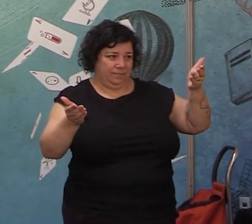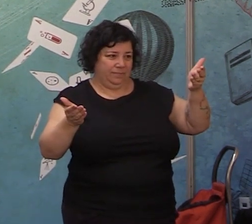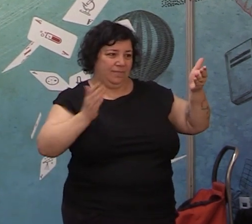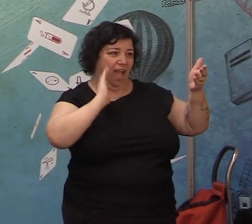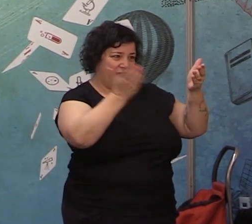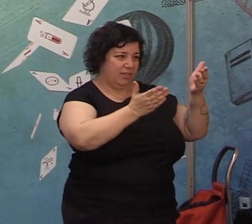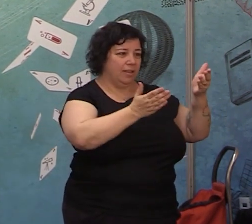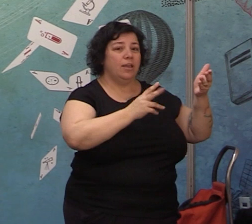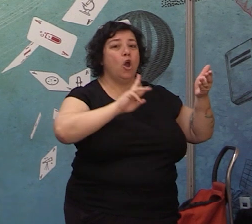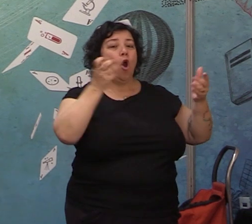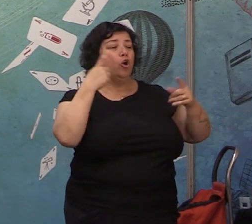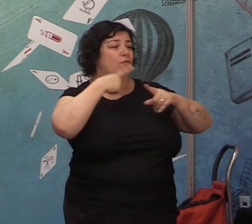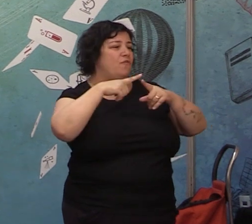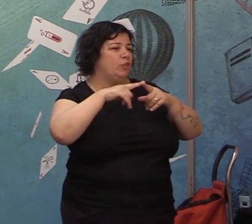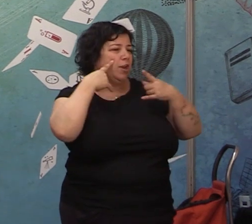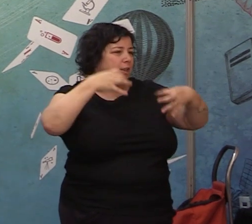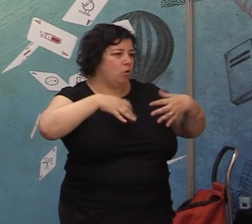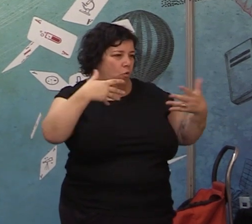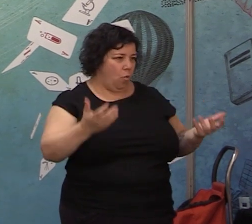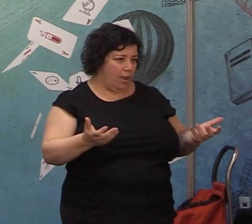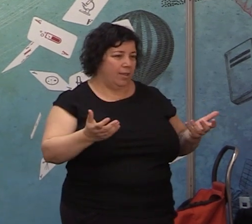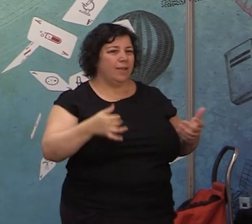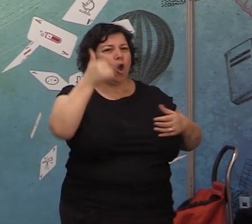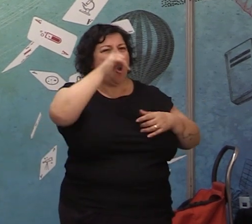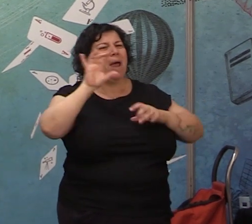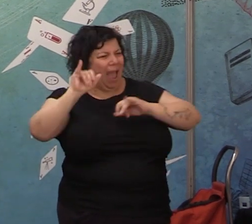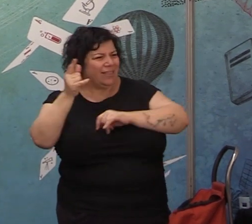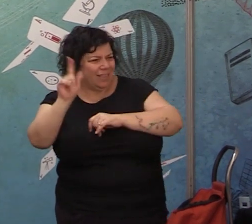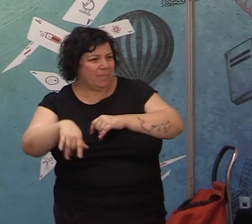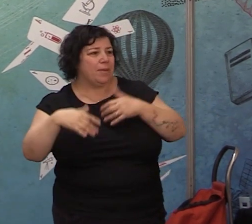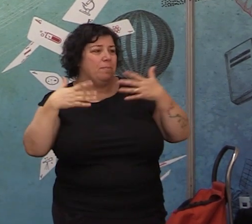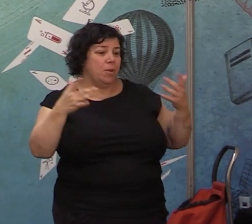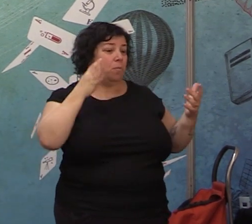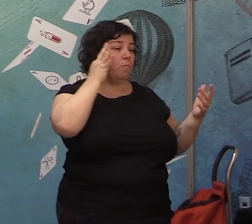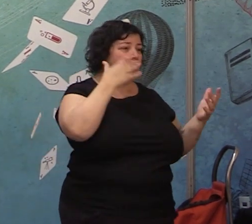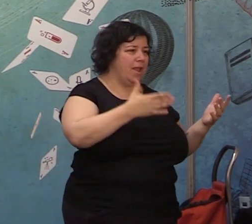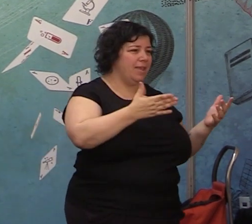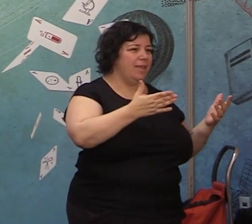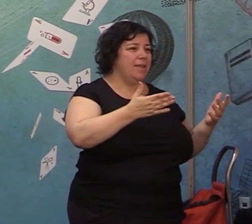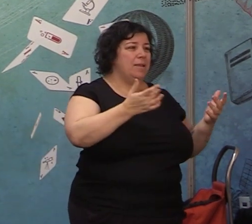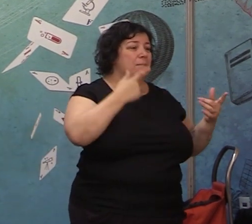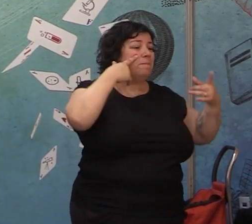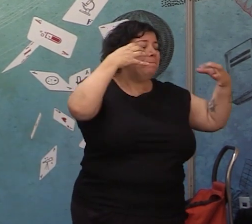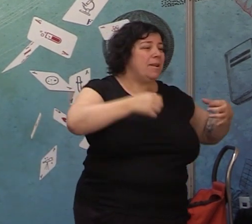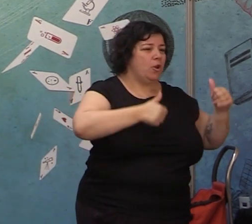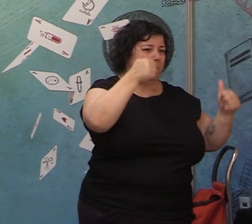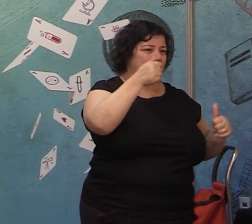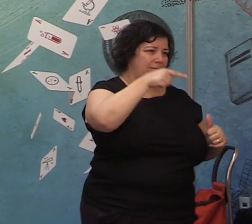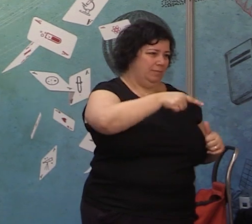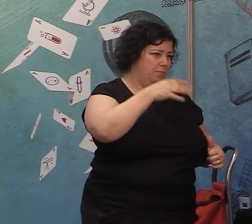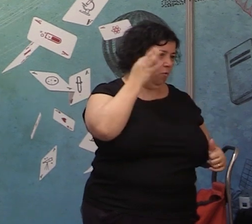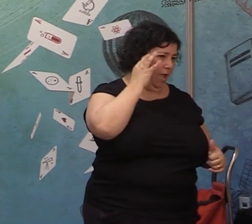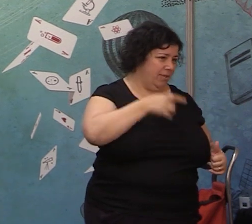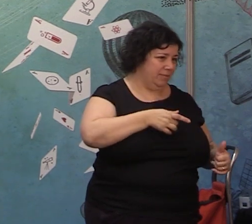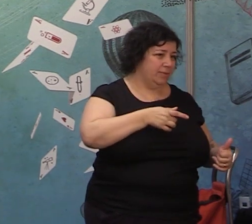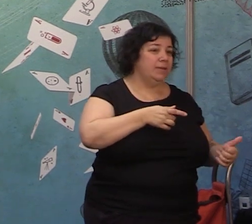Y aquí tenemos otros factores de riesgo que, aún compartiendo con los hombres, son más peligrosos si los tenemos las